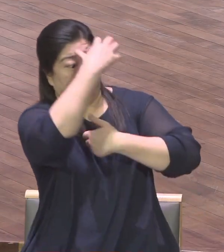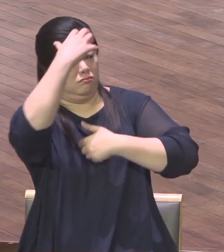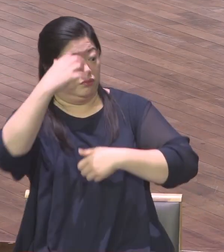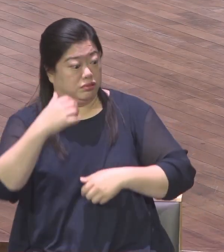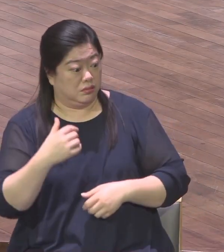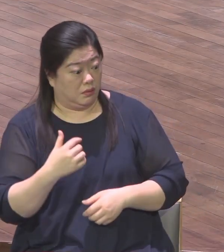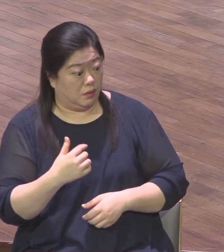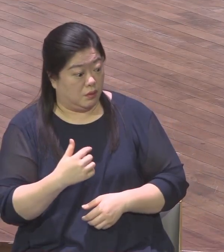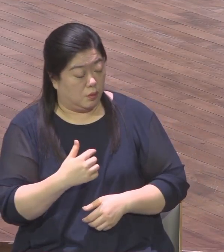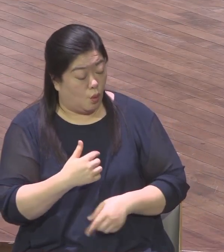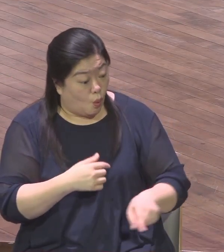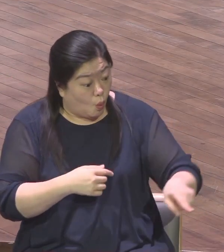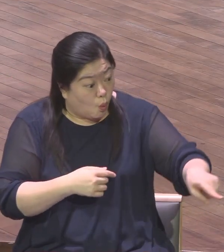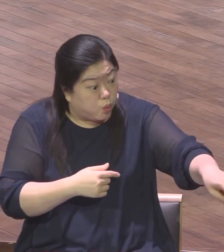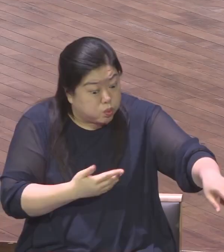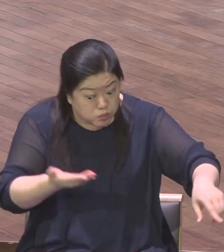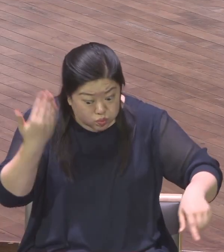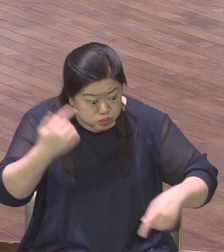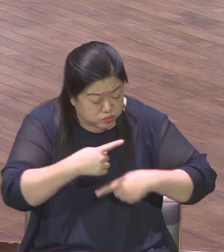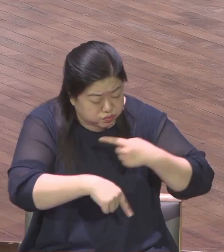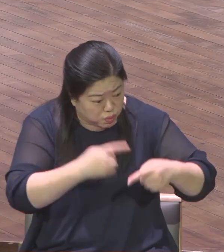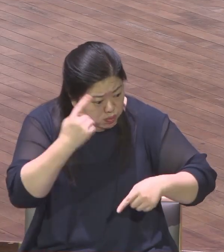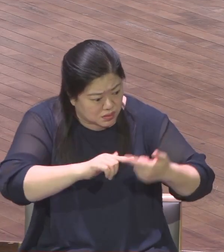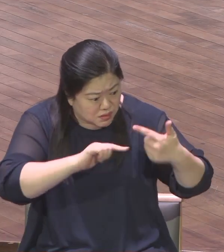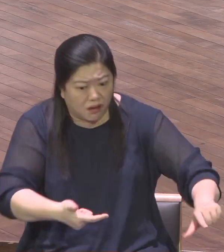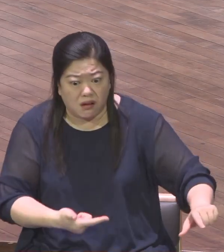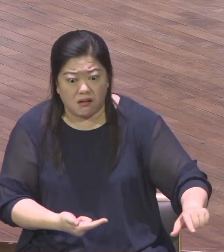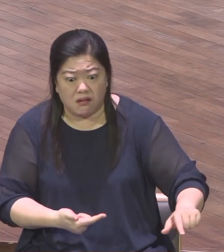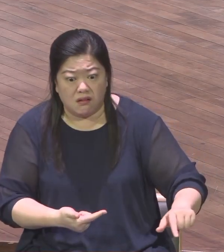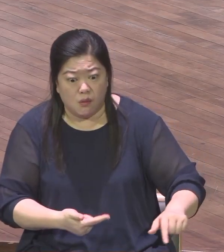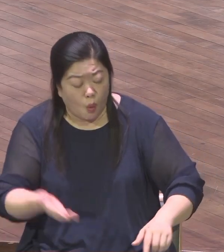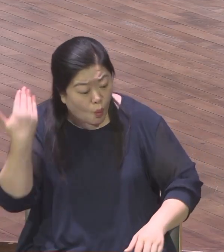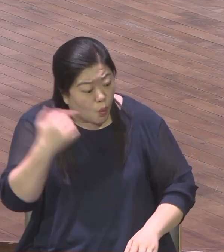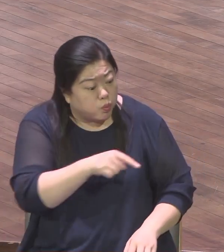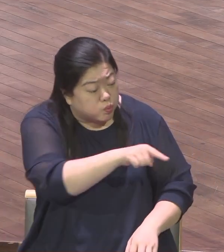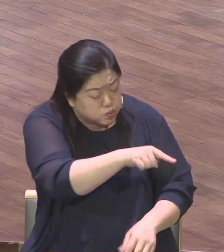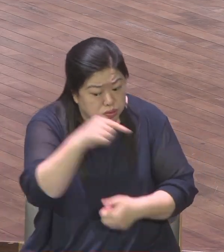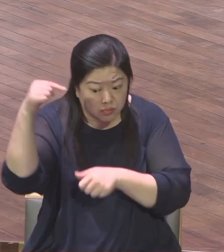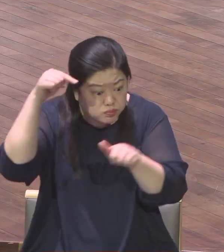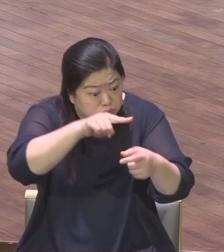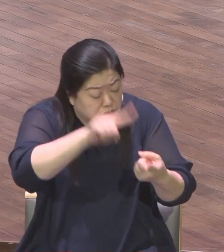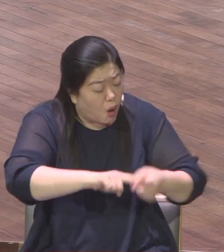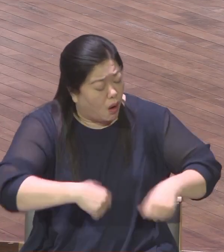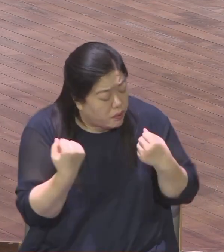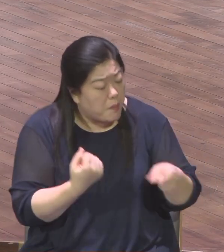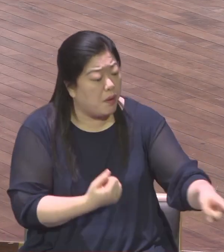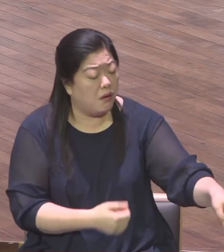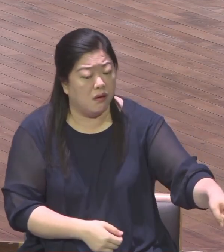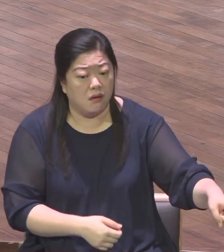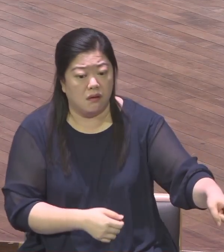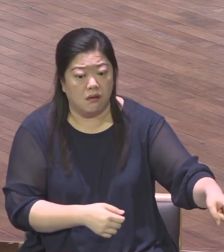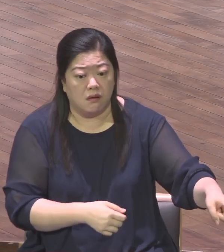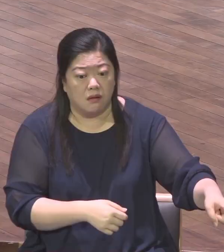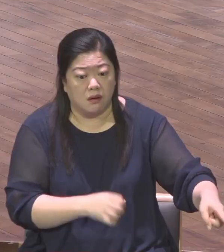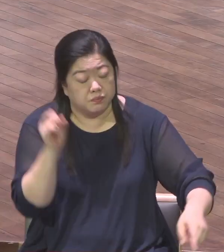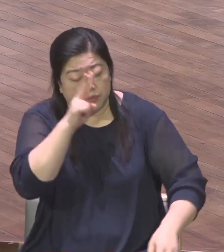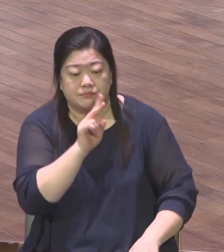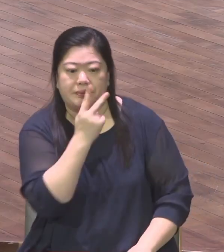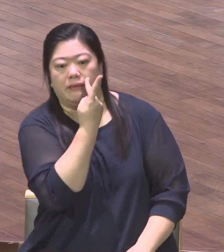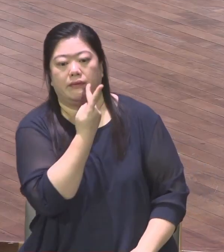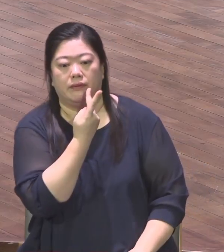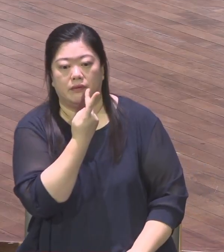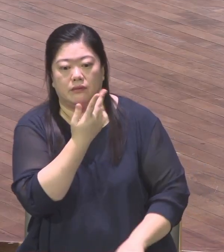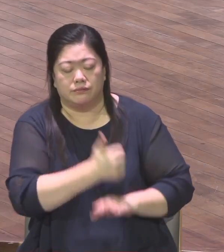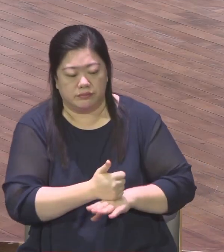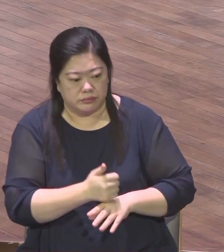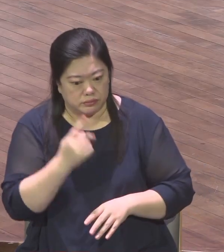달라 해놓고, 아니 기도하는 결정되는 대로 우리 따라겠다 해놓고, 결정된 말씀을 에레미야 하니까 아니다라는